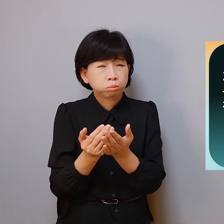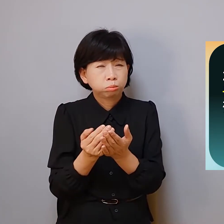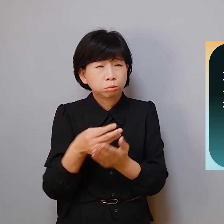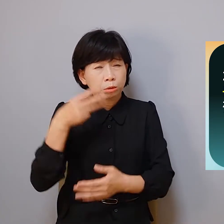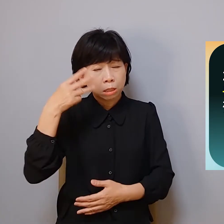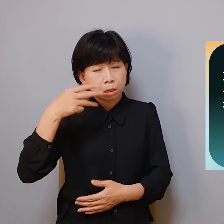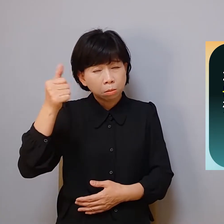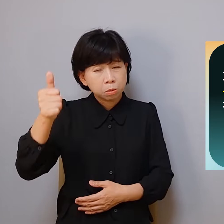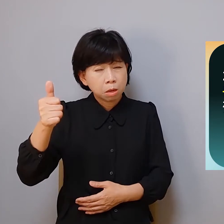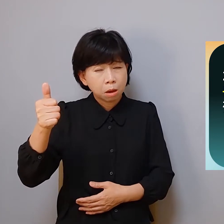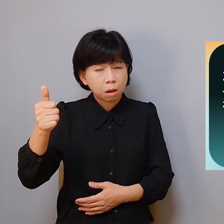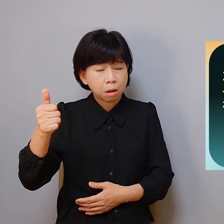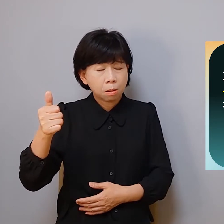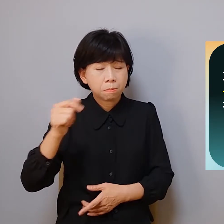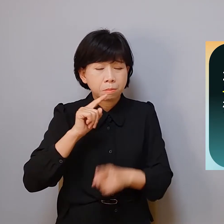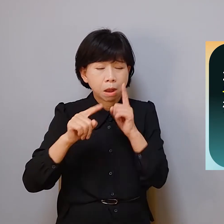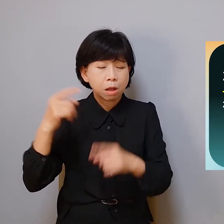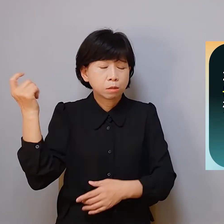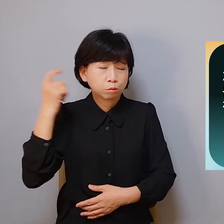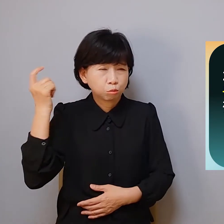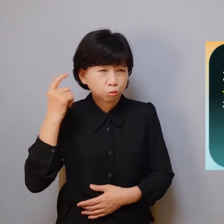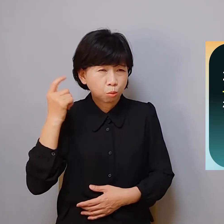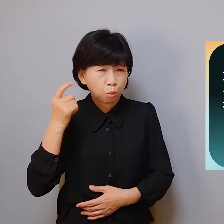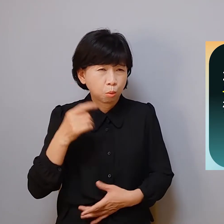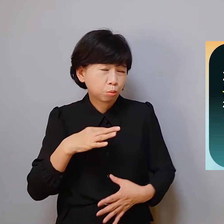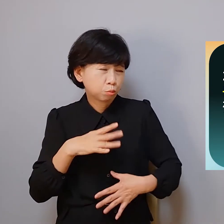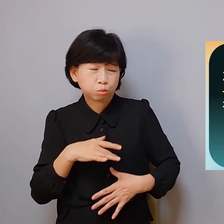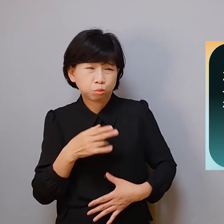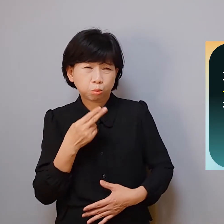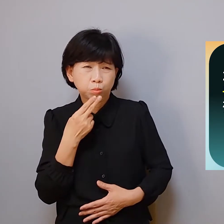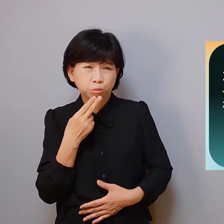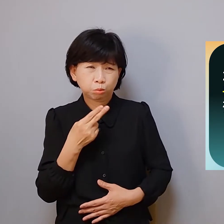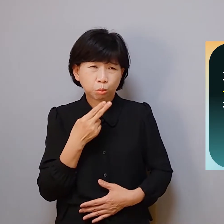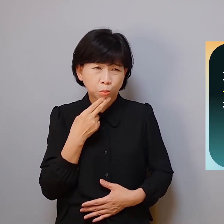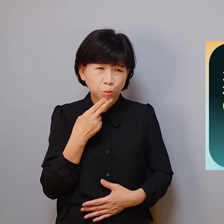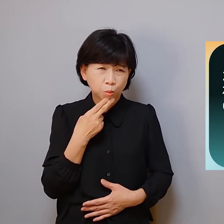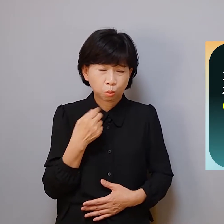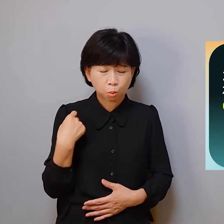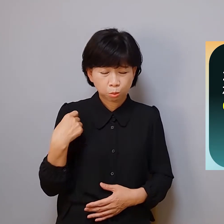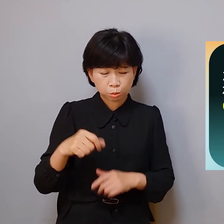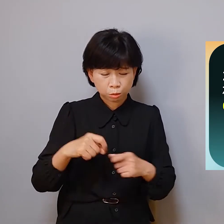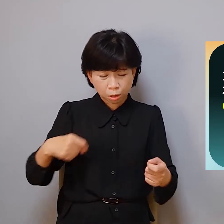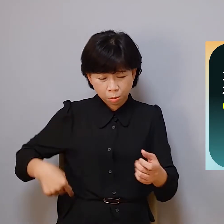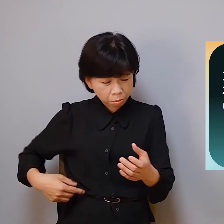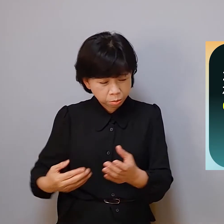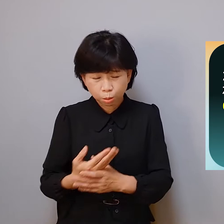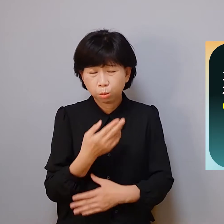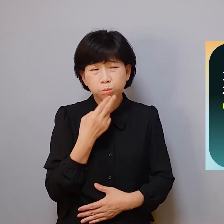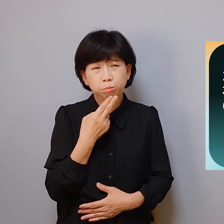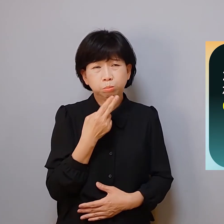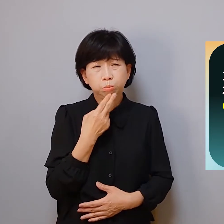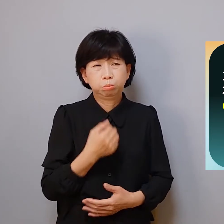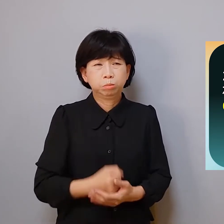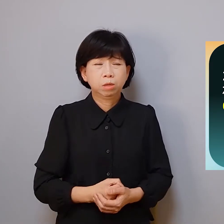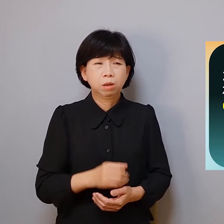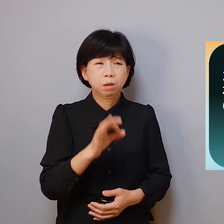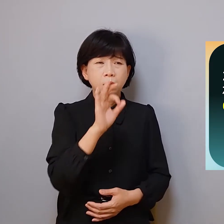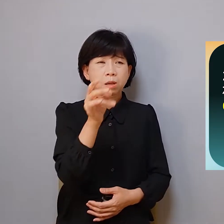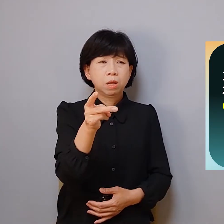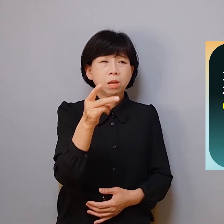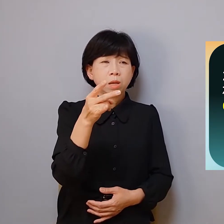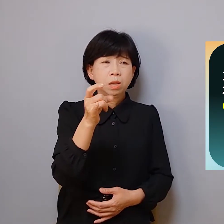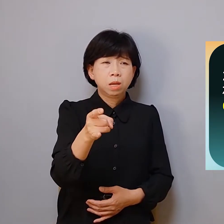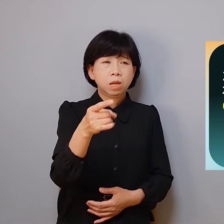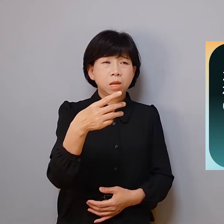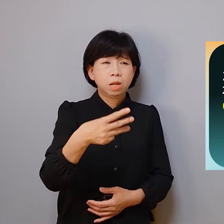말을 듣고도 두려워하거나 자기들의 옷을 찢지 아니하였고, 엘라단과 들라야와